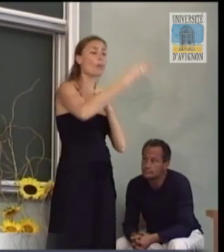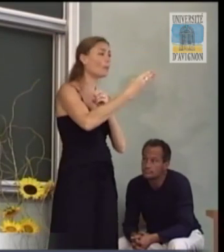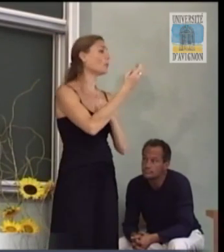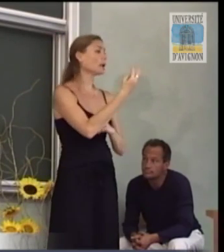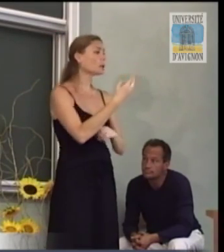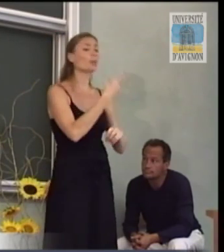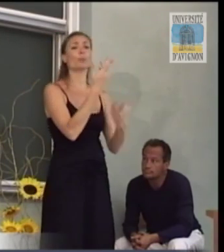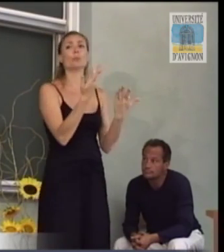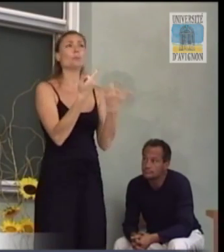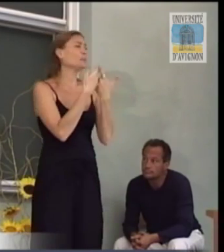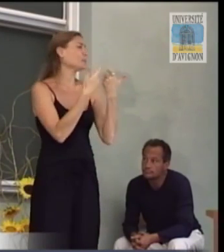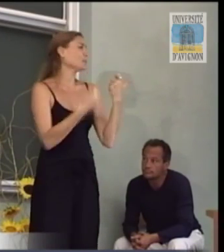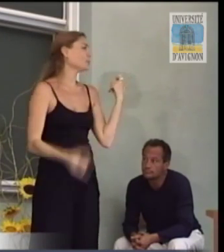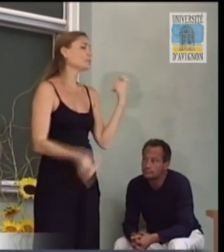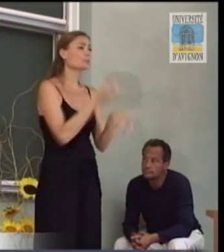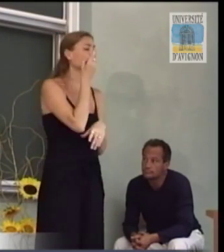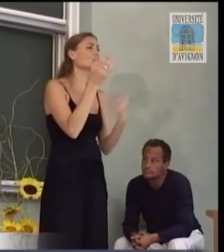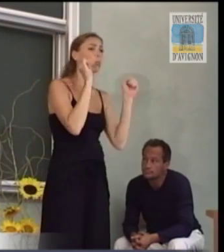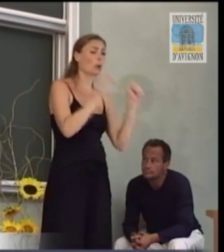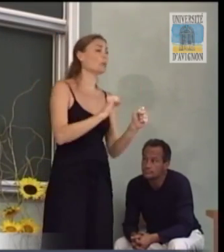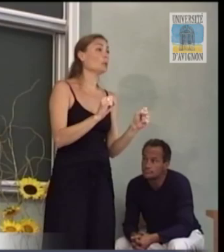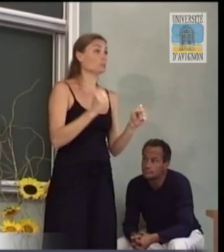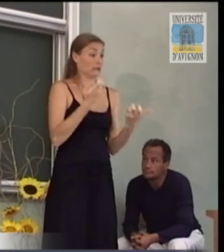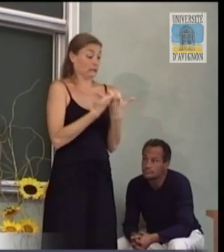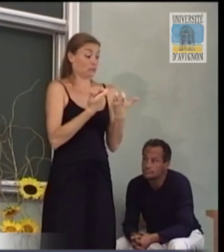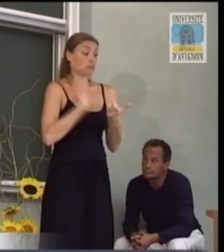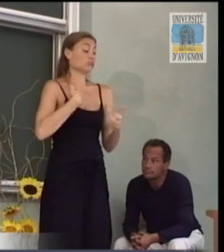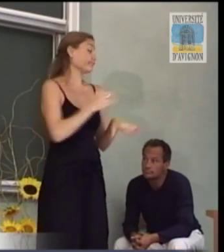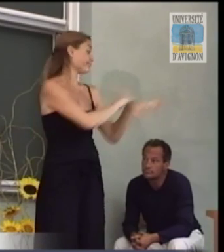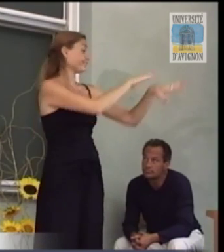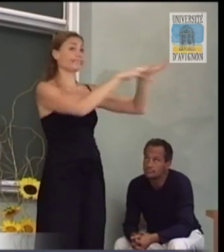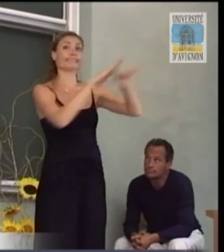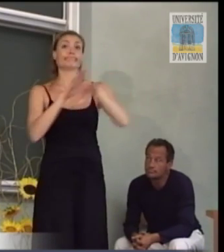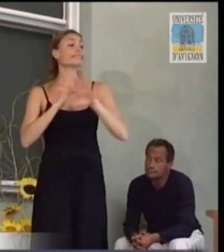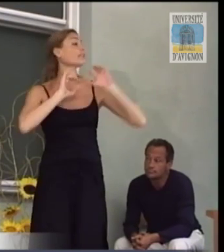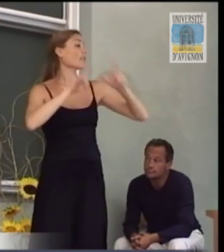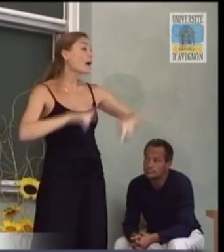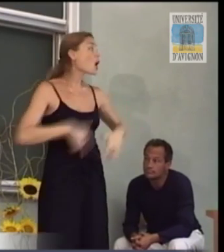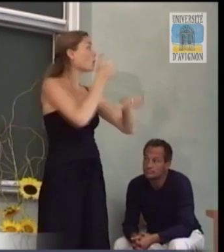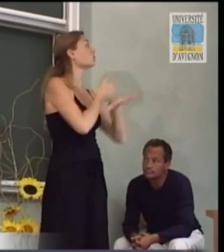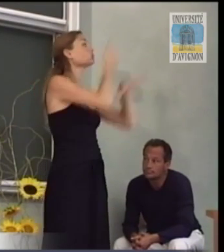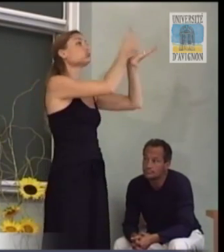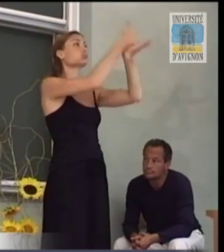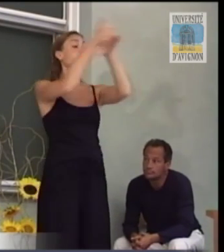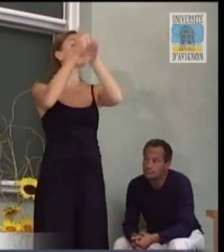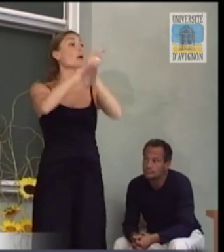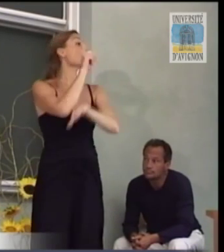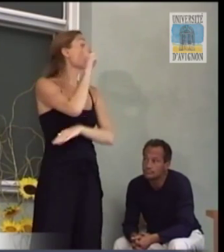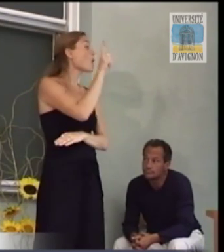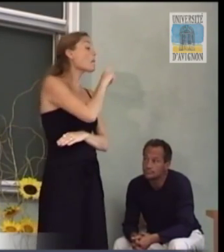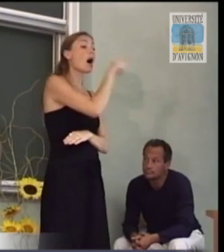Donc aujourd'hui, c'est aussi ça que je dis aux conservatoires, aux structures culturelles, vous pouvez tout à fait avoir un élève formidable qui